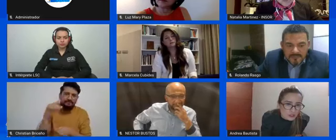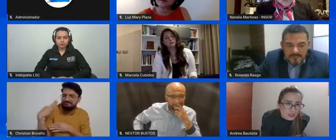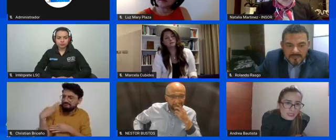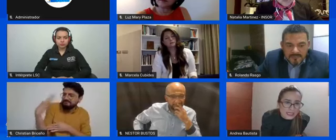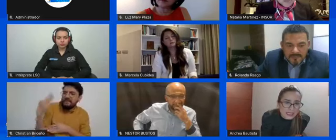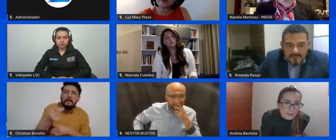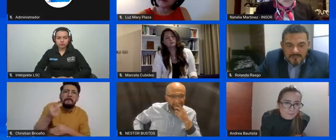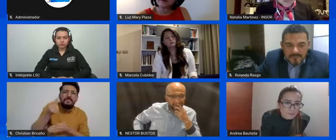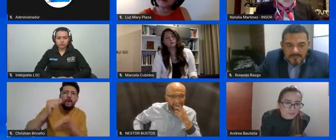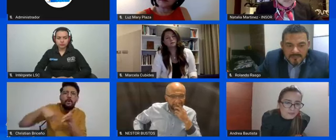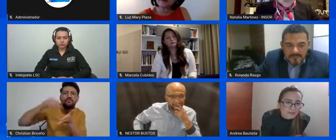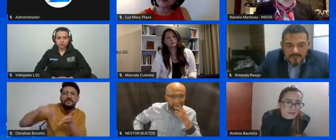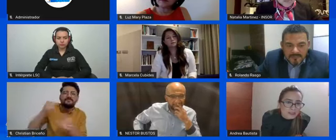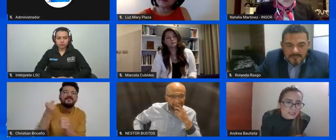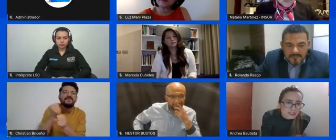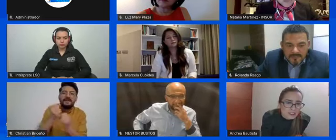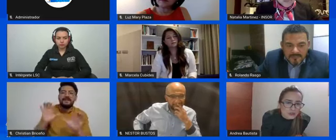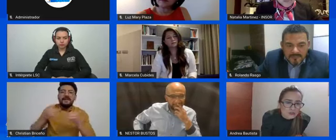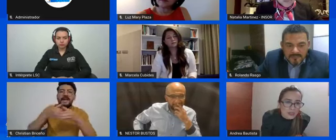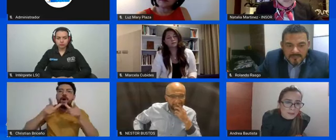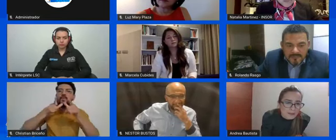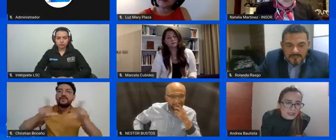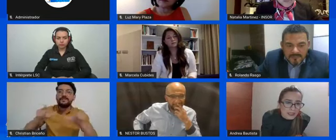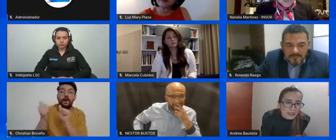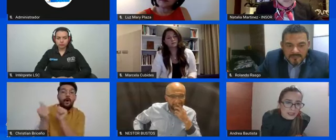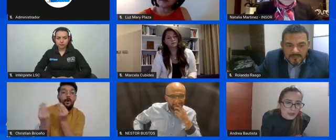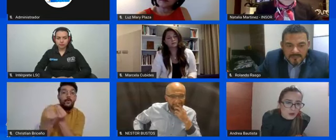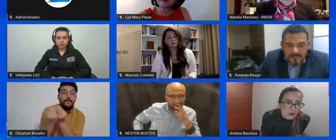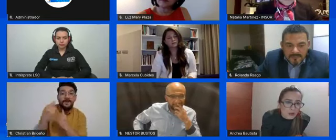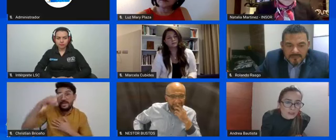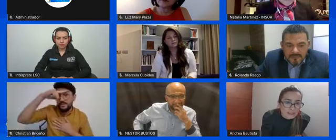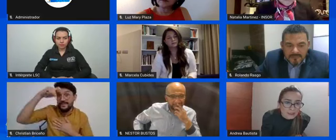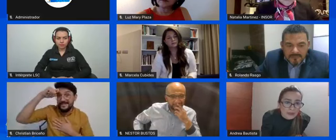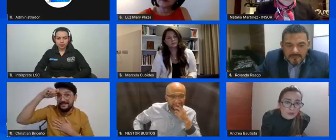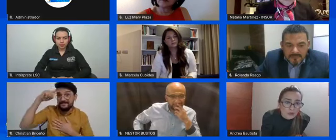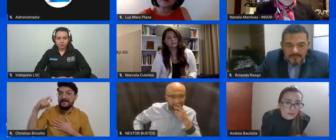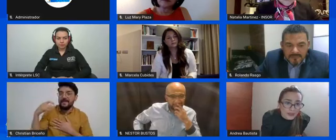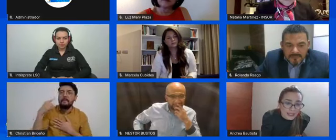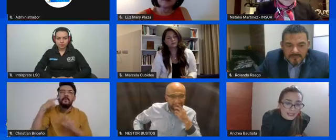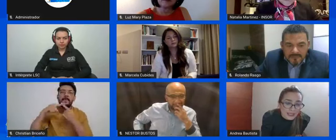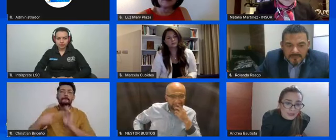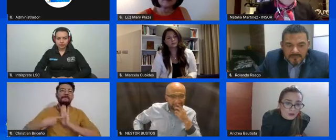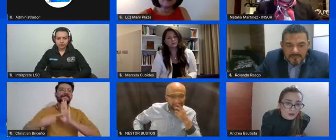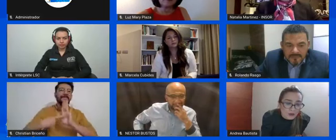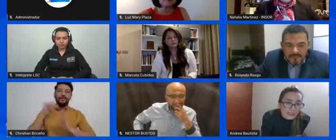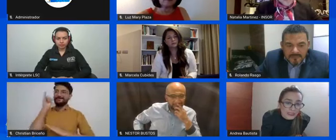2008, me seleccionaron solamente como contratista para el grupo